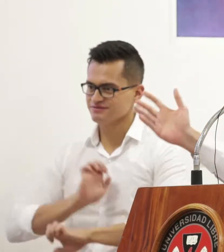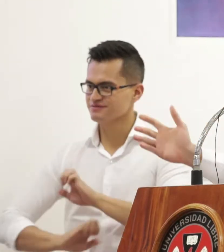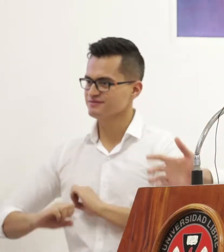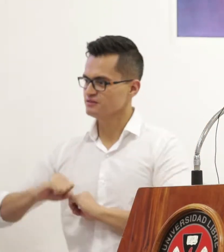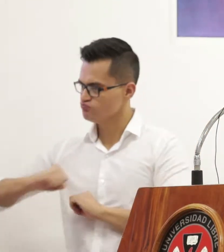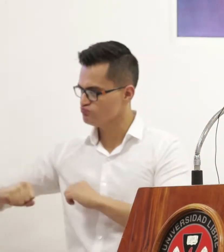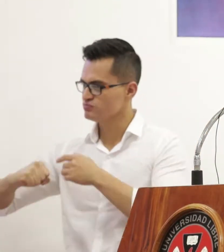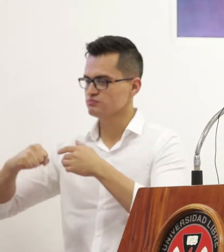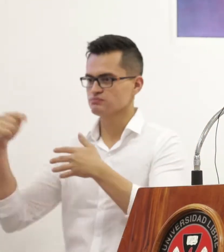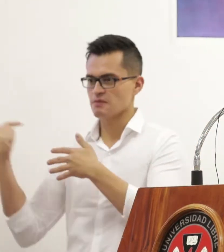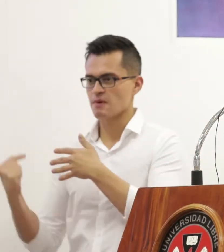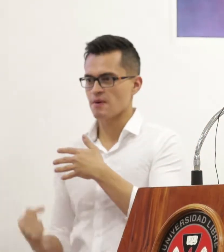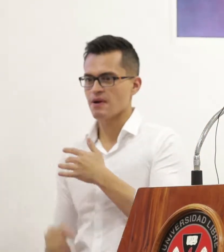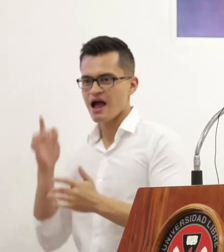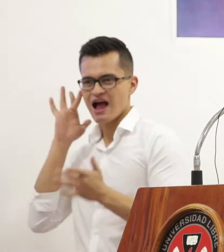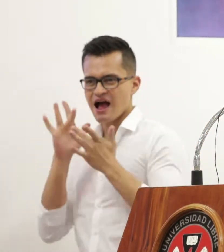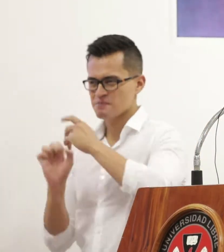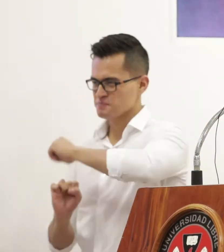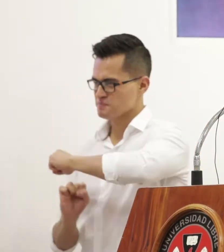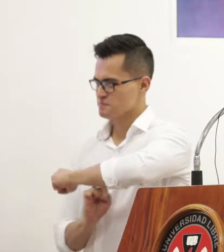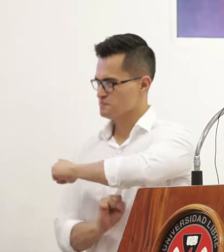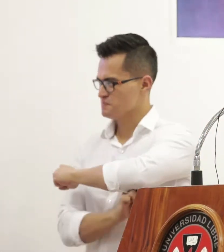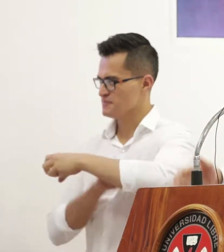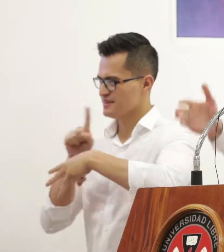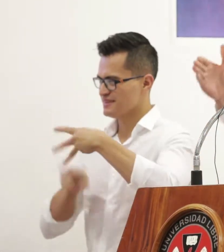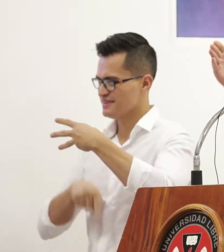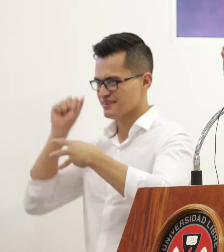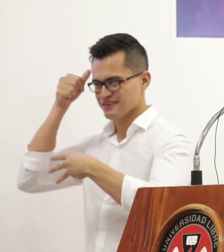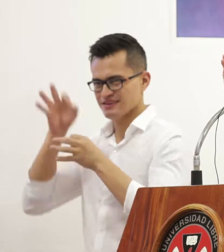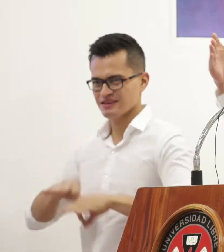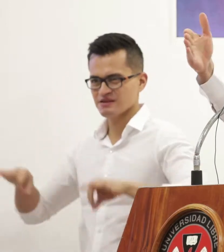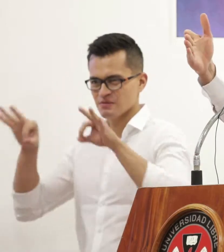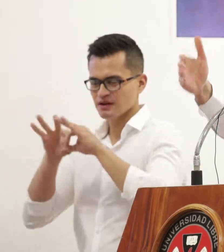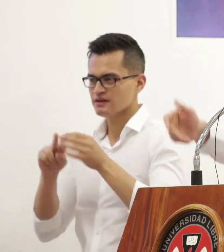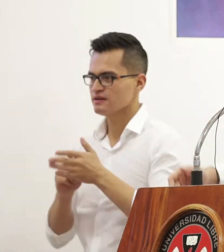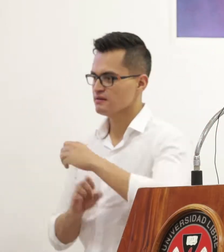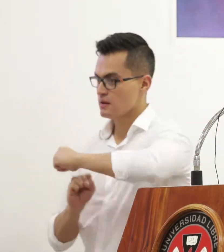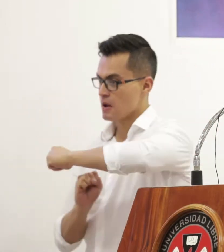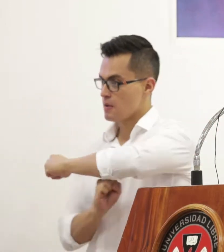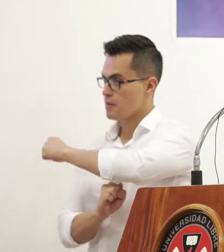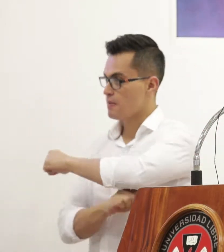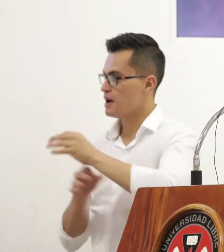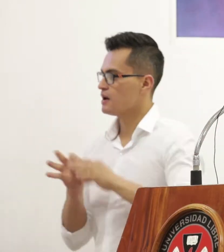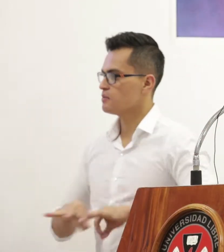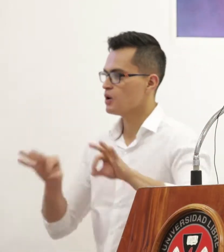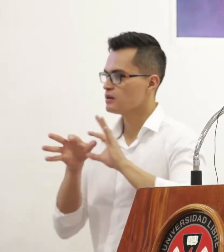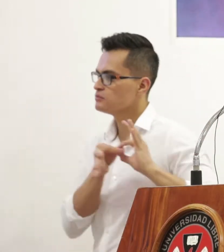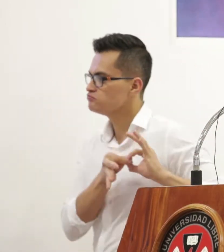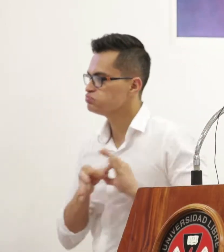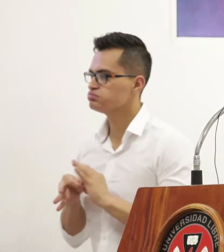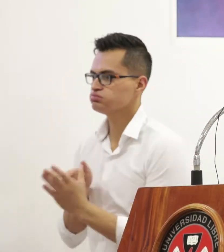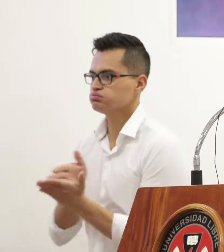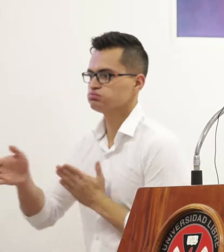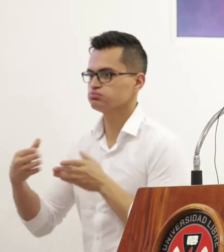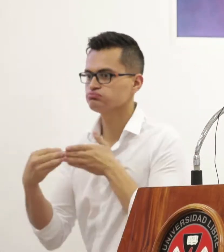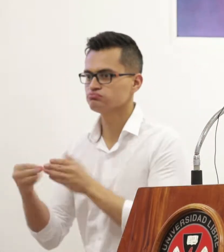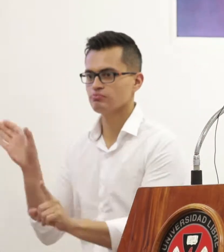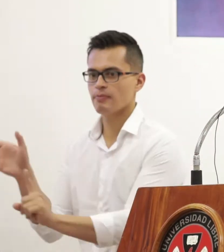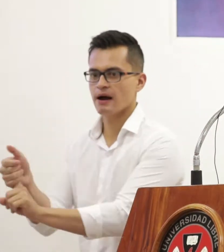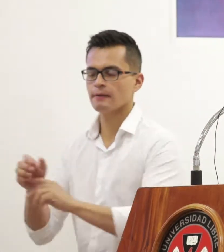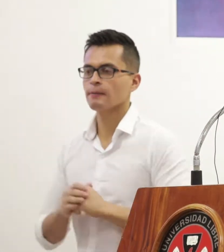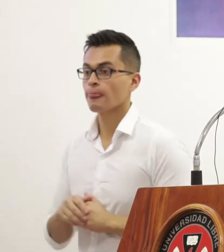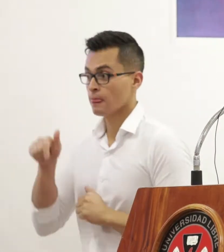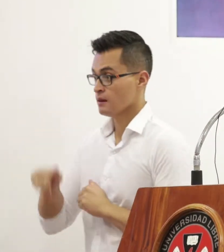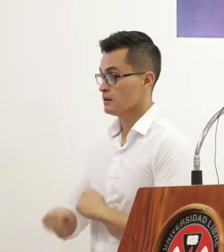ejes que son tan importantes y que, como decía la ministra, son ejes que van a un punto de convergencia. En un país con los niveles